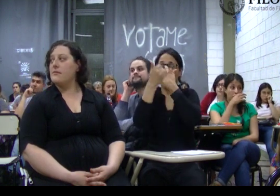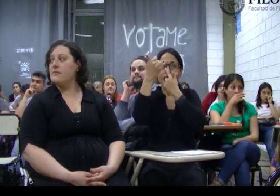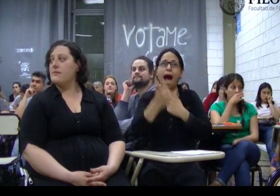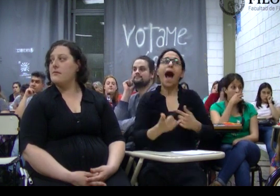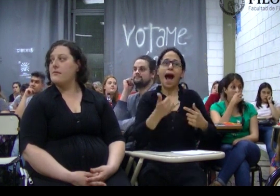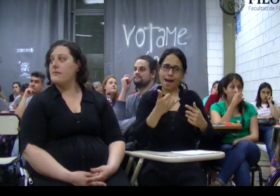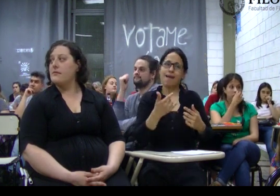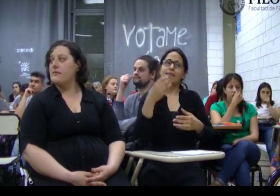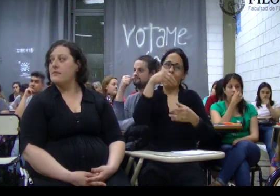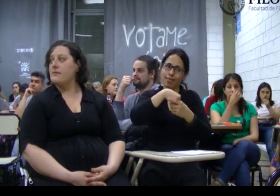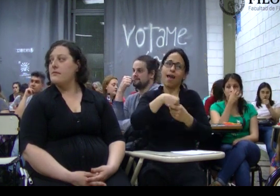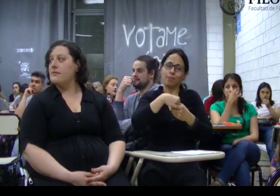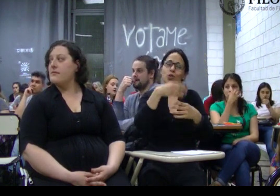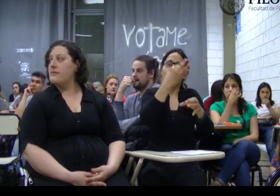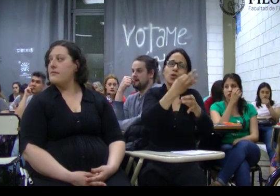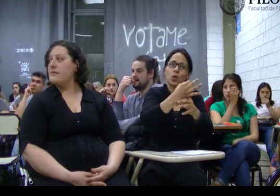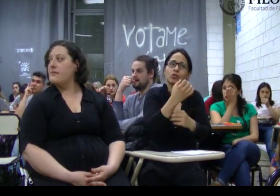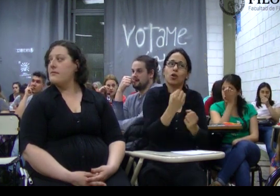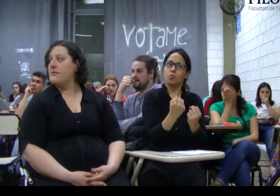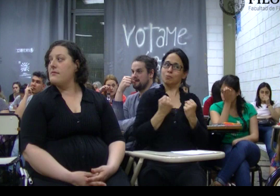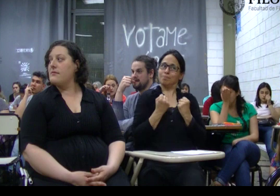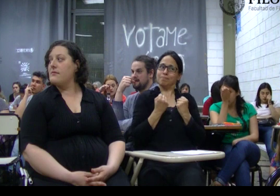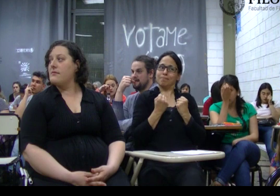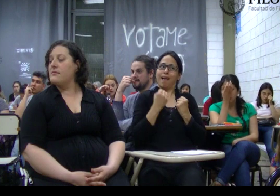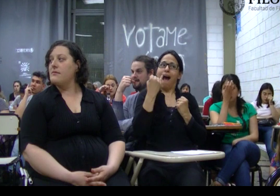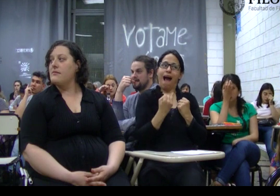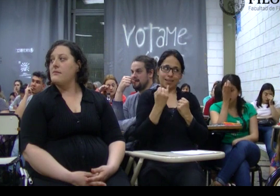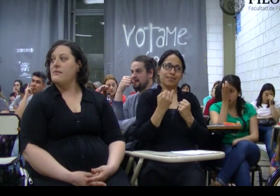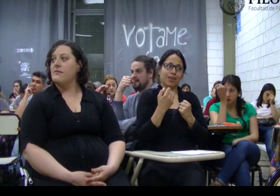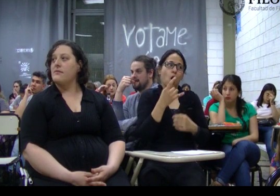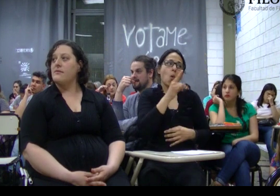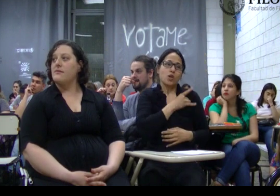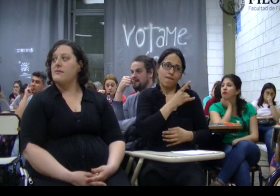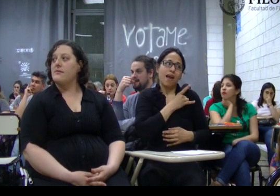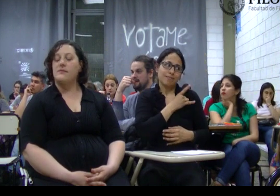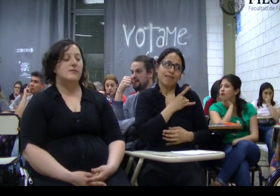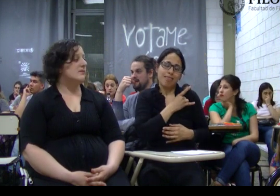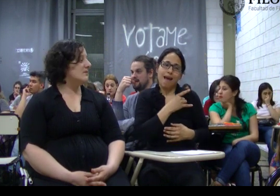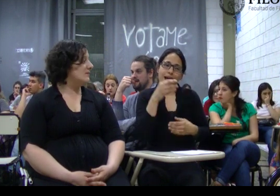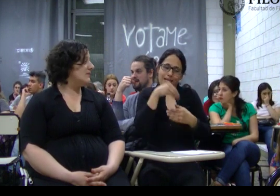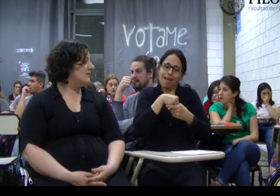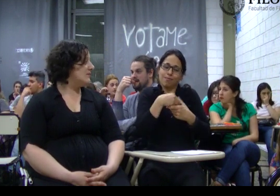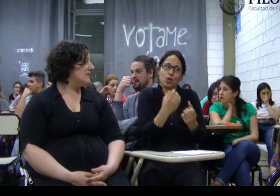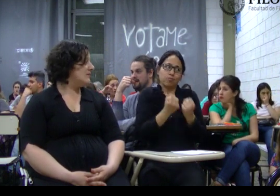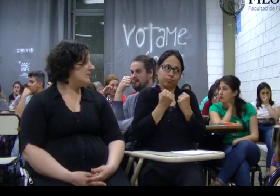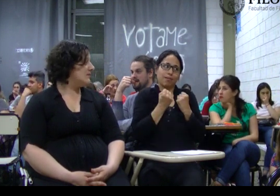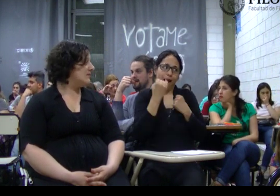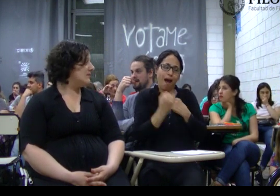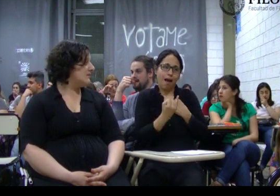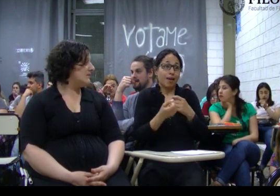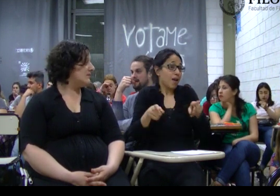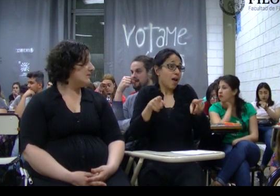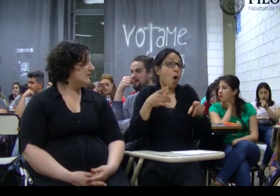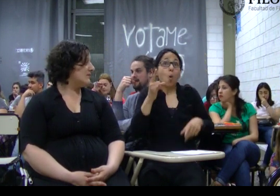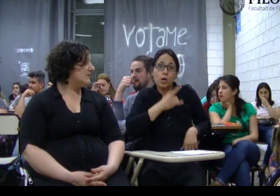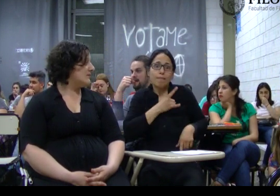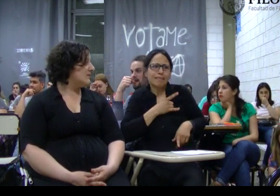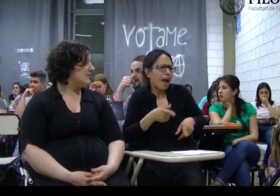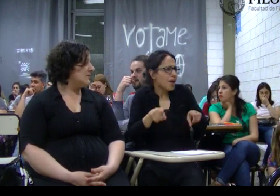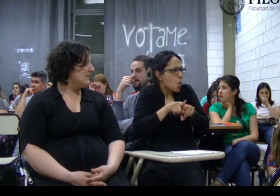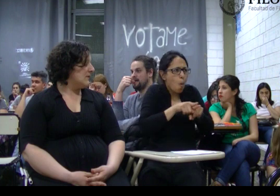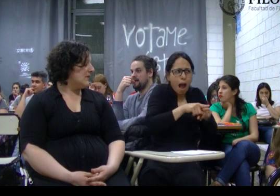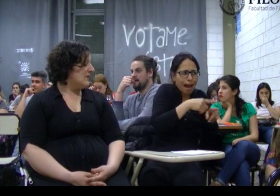hay resistencias en el sistema universitario, ¿no? Hay docentes que, como pasa en las escuelas, le temen a